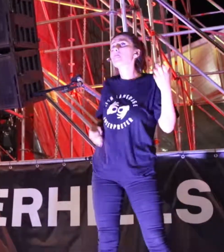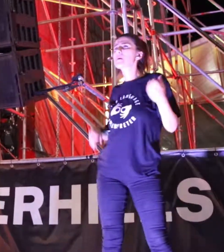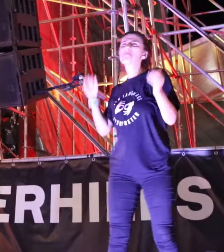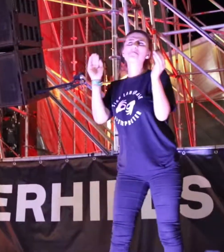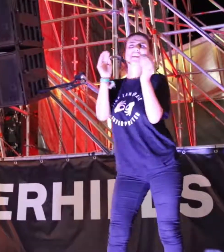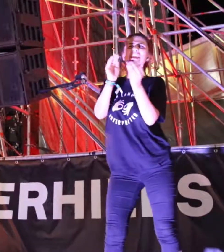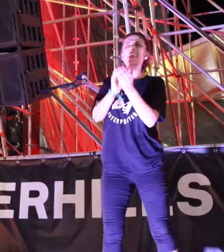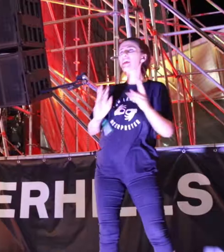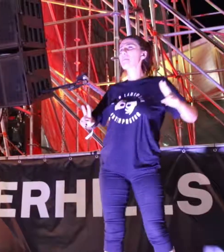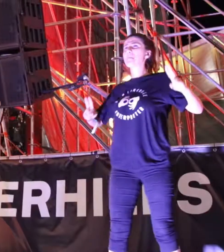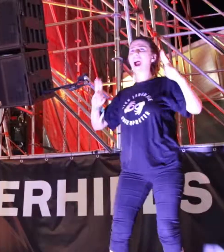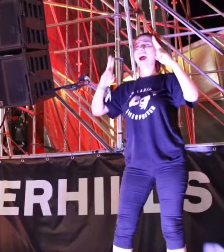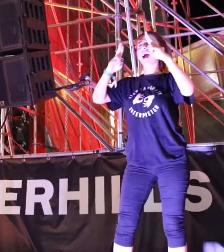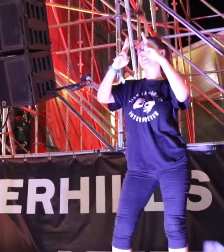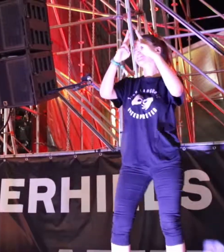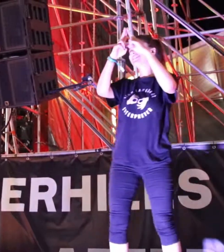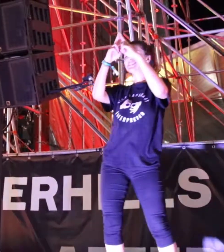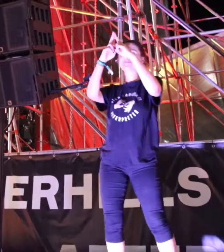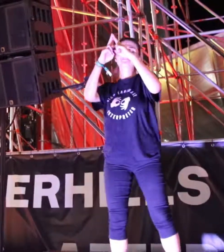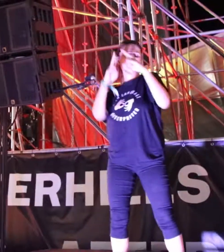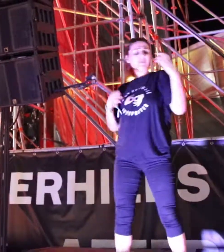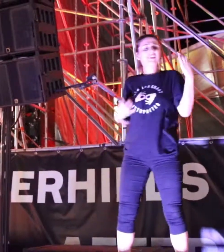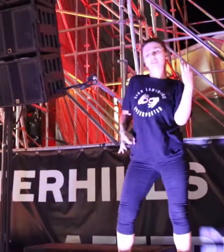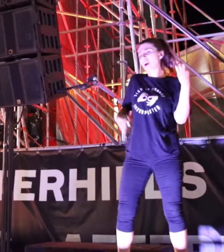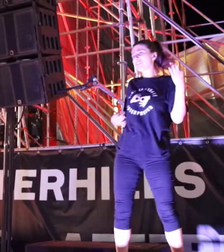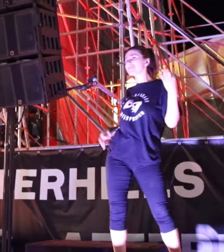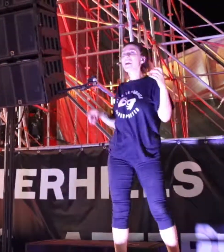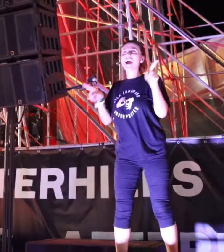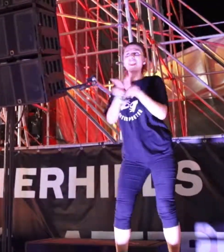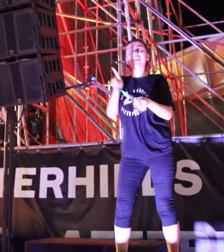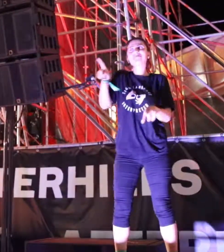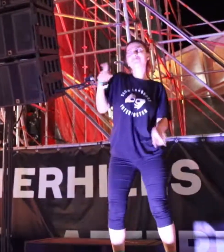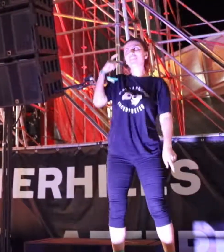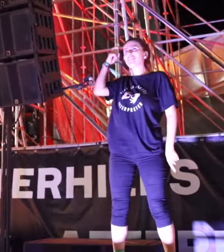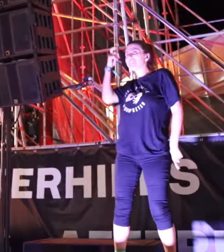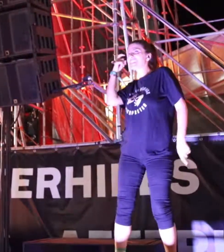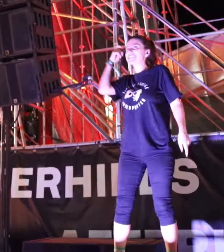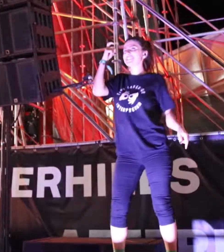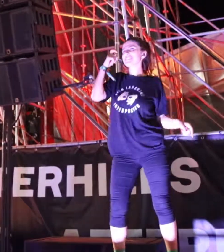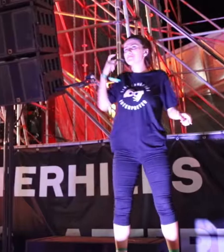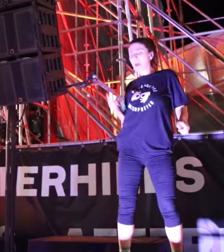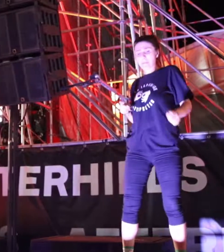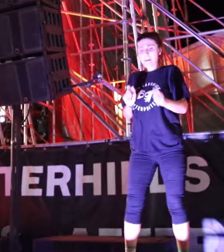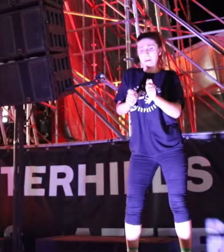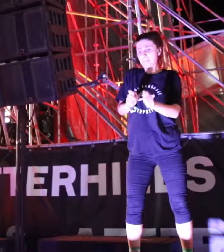micul Paris, e doar un vis.